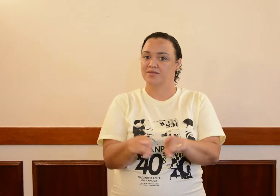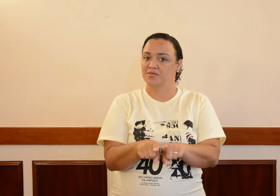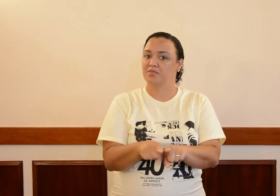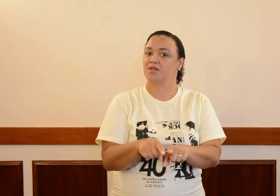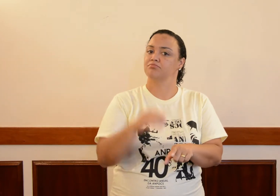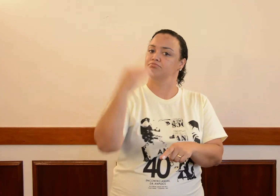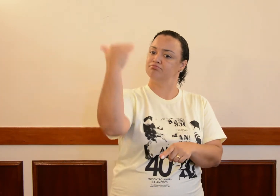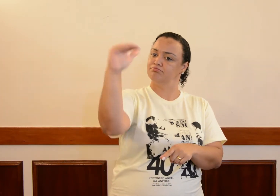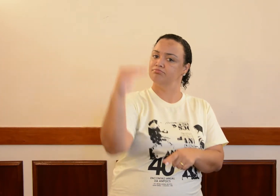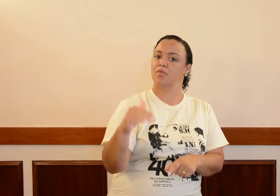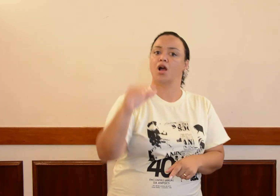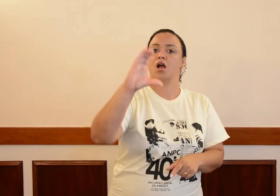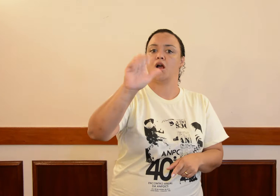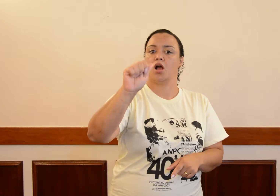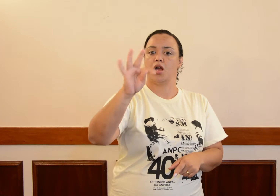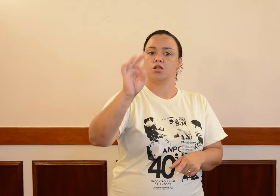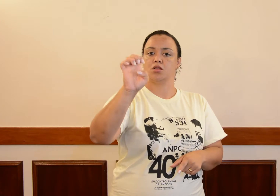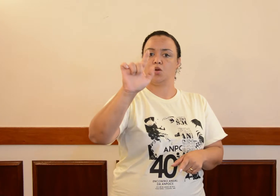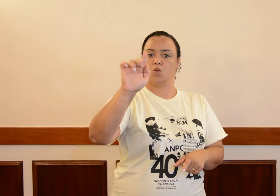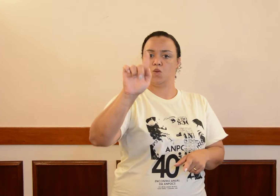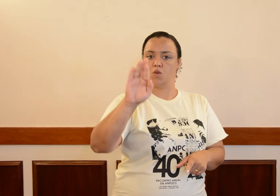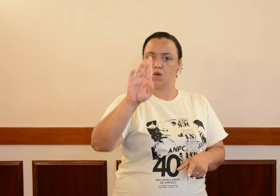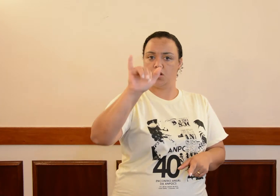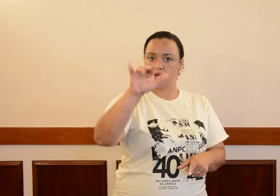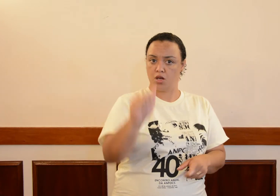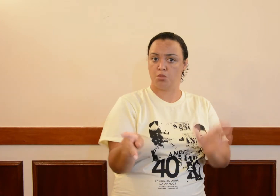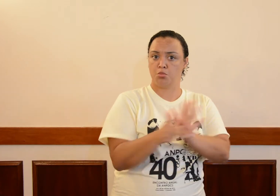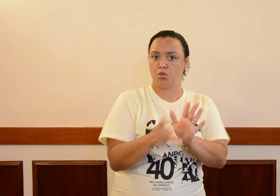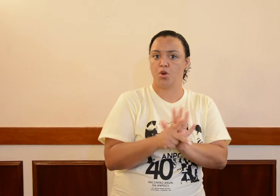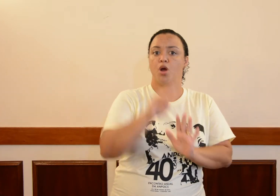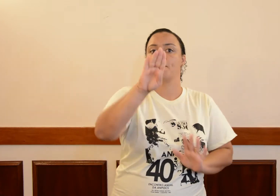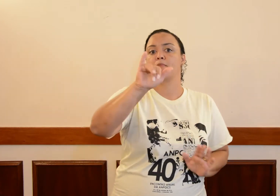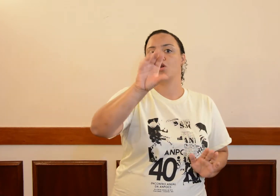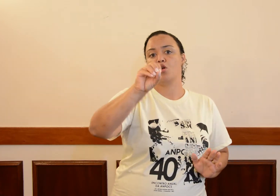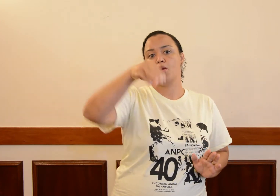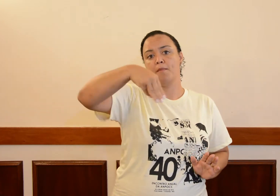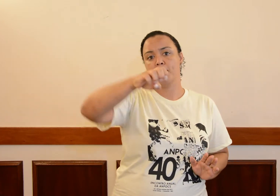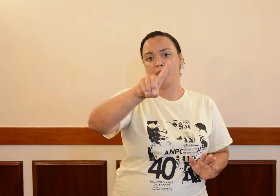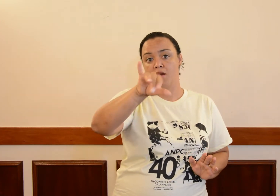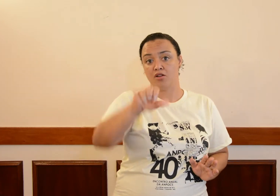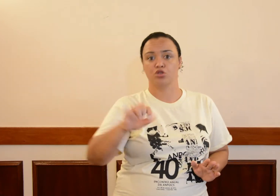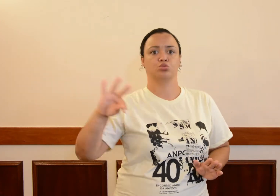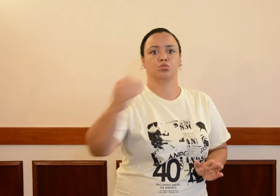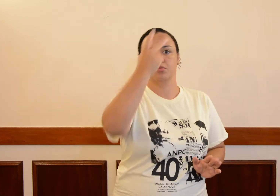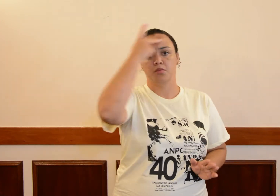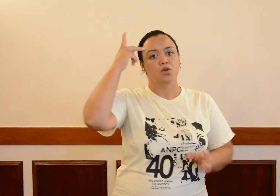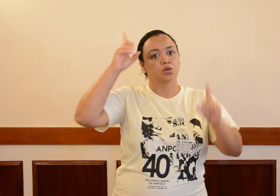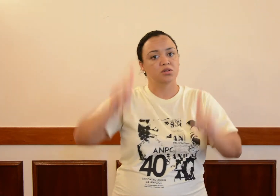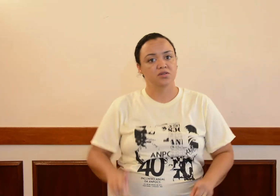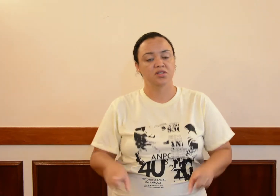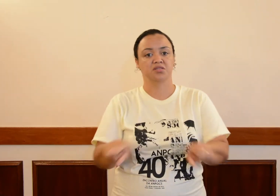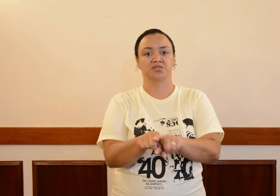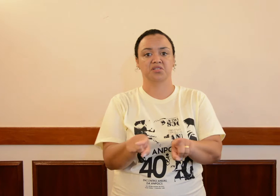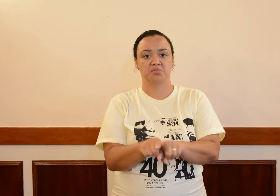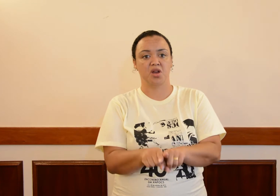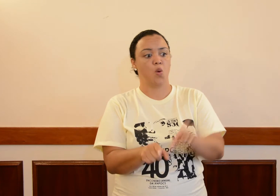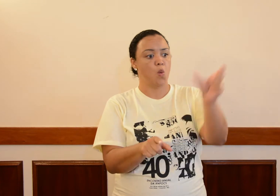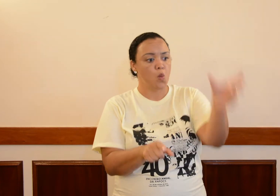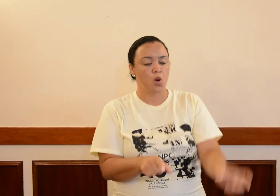constituição de subjetividades e identidades das pessoas com deficiência e, mais amplamente, do modelo biomédico que as informa, é central